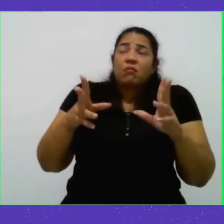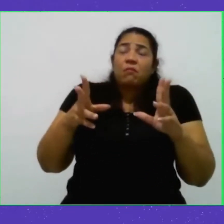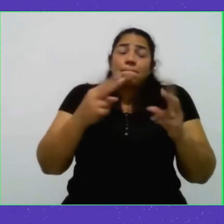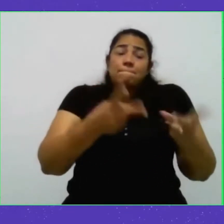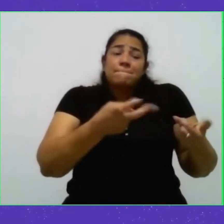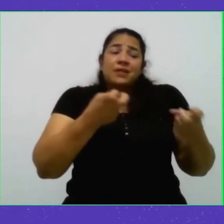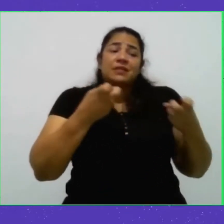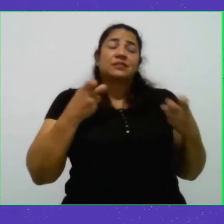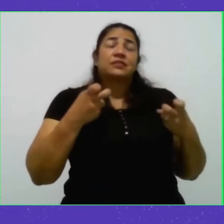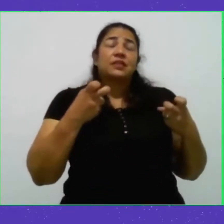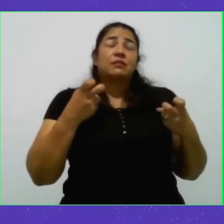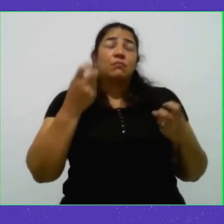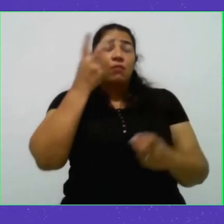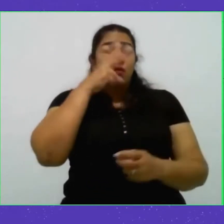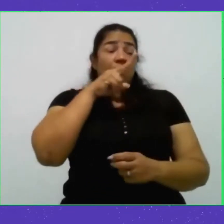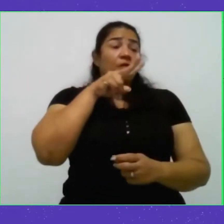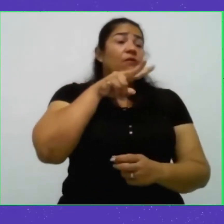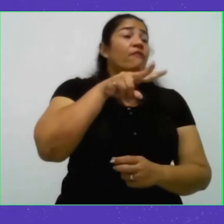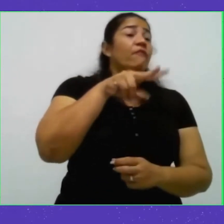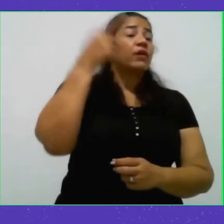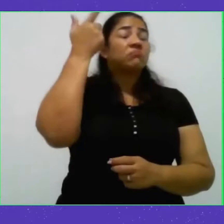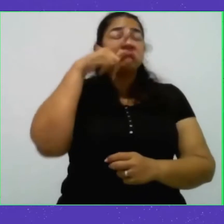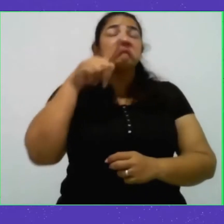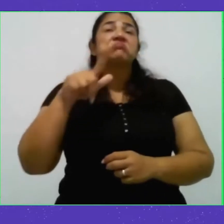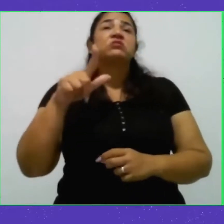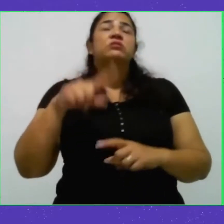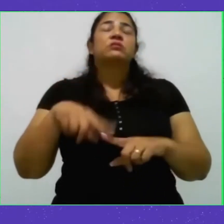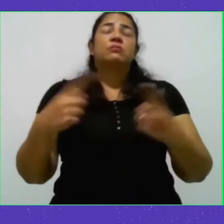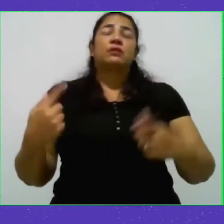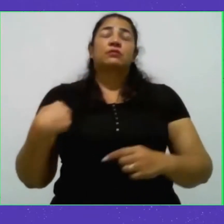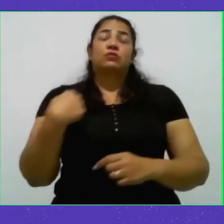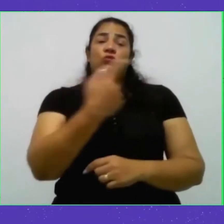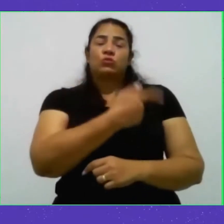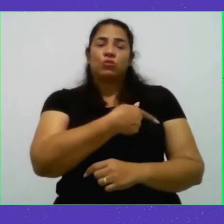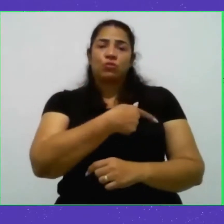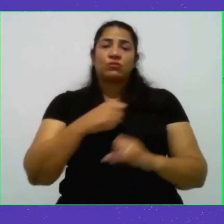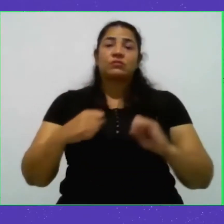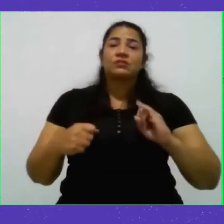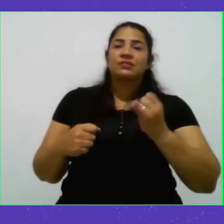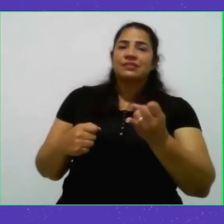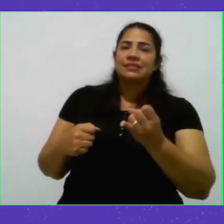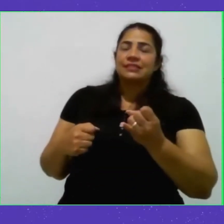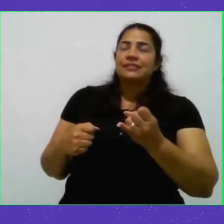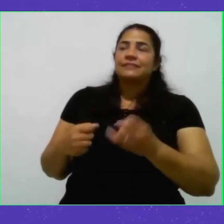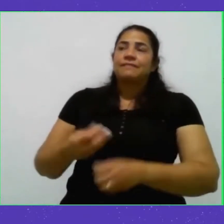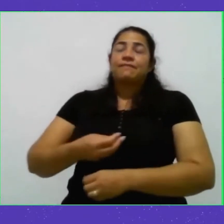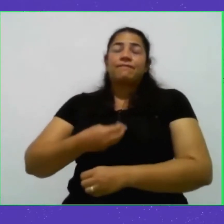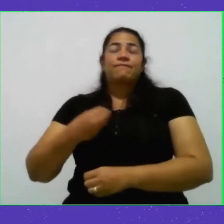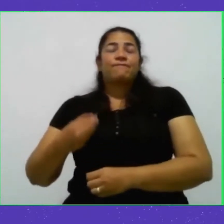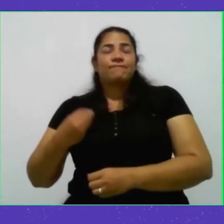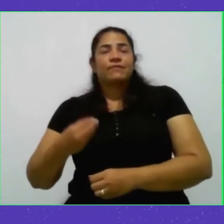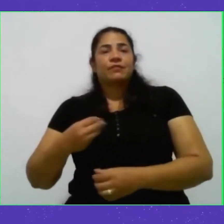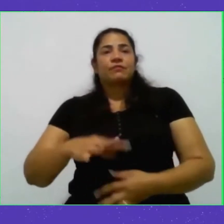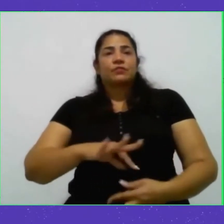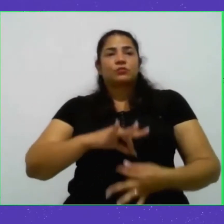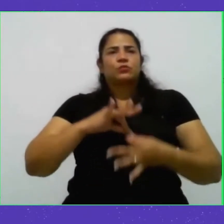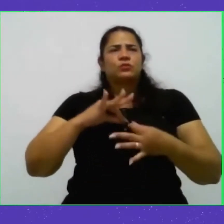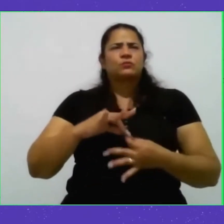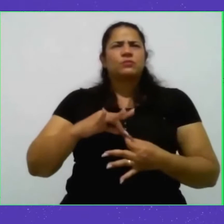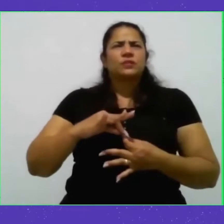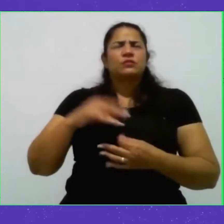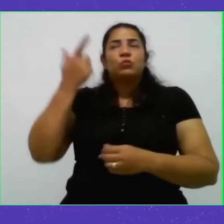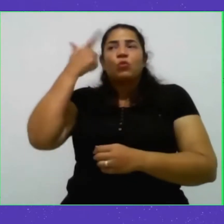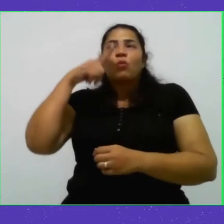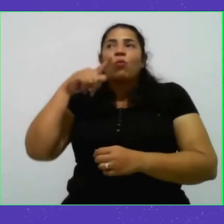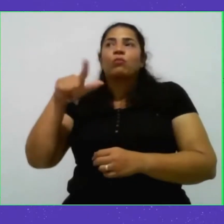se nós andarmos no Espírito, nós vamos ver coisas invisíveis. E eu quero dar um exemplo